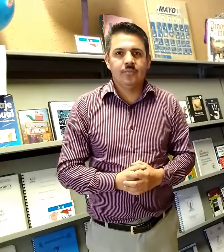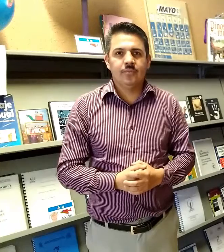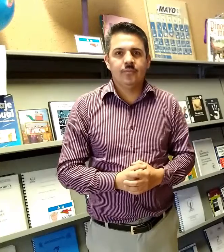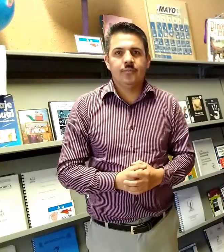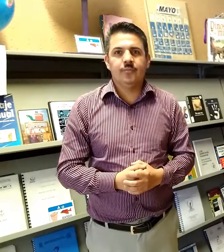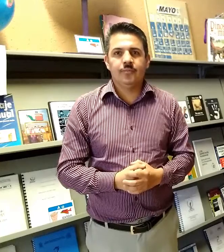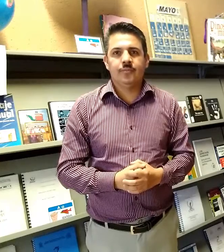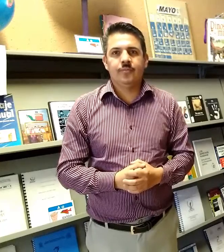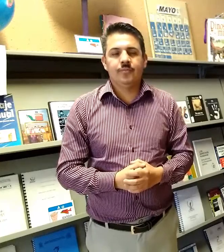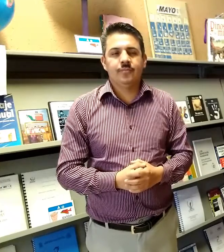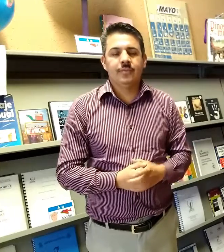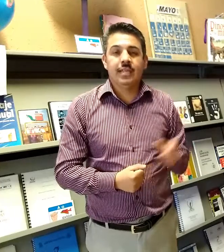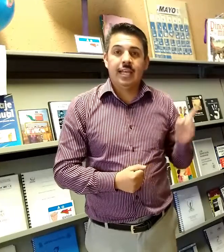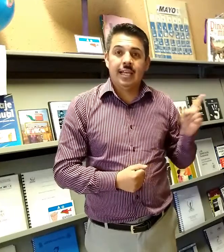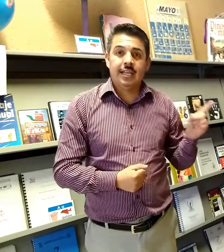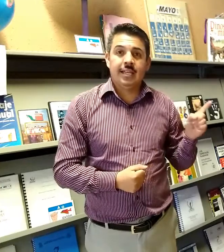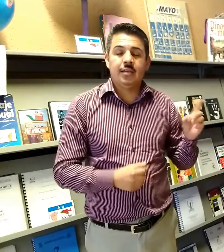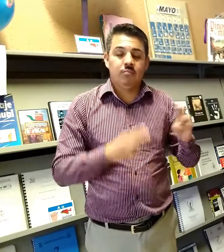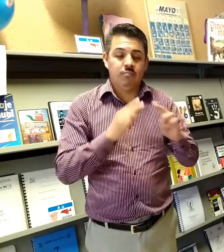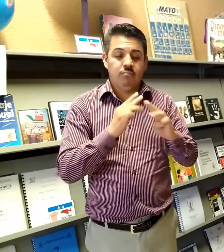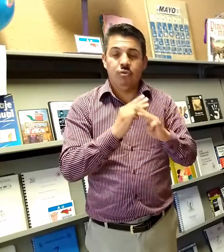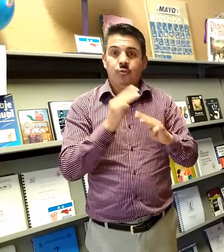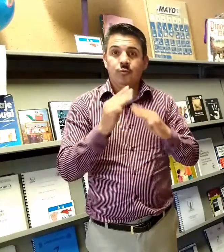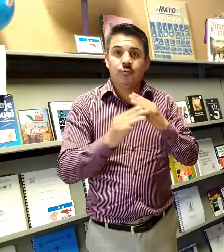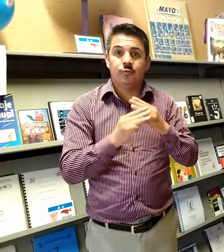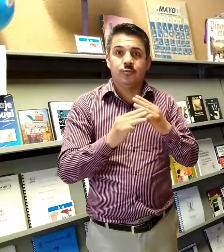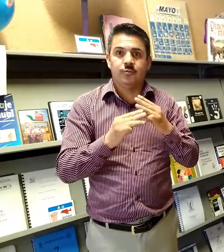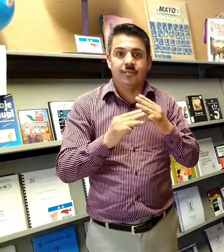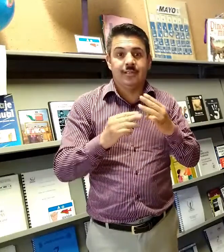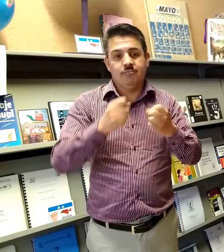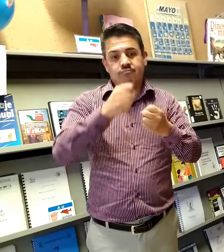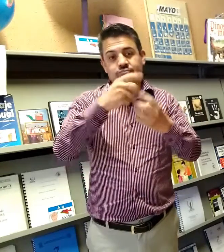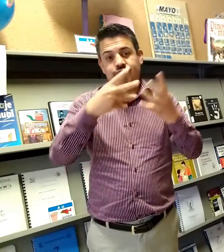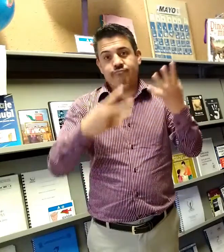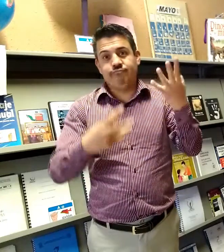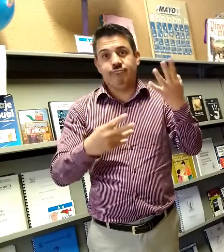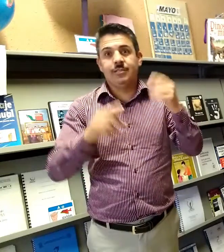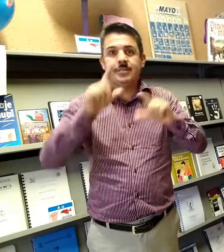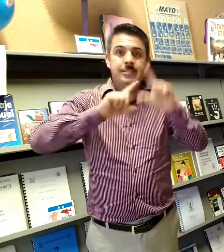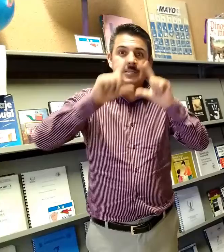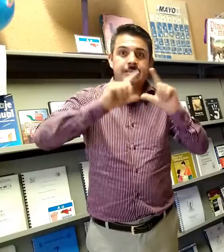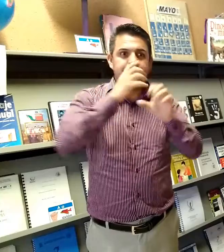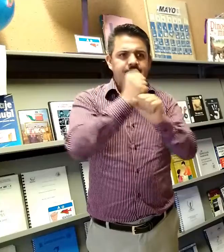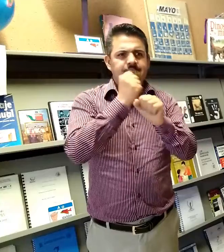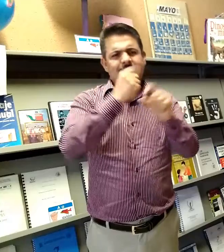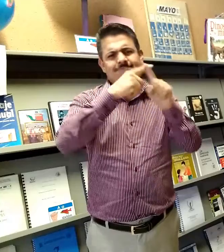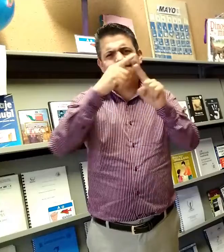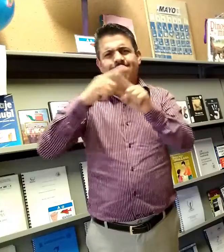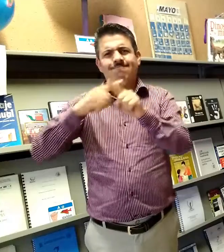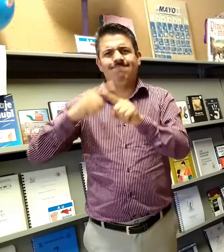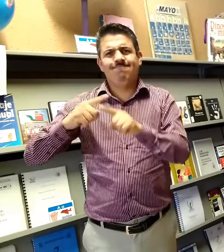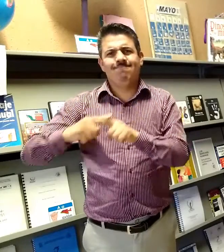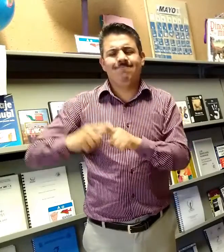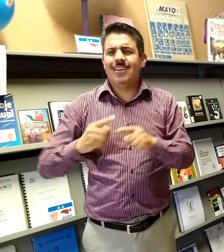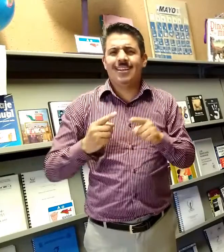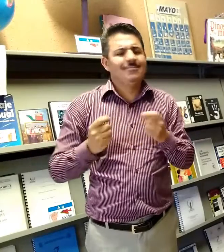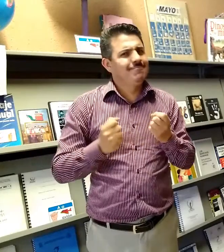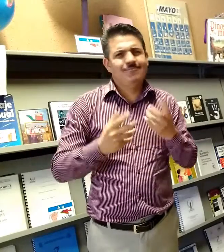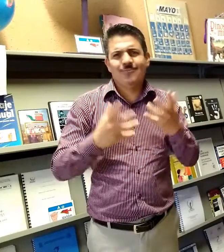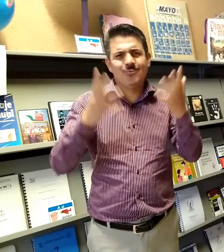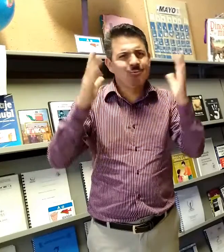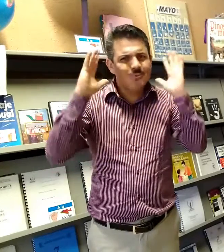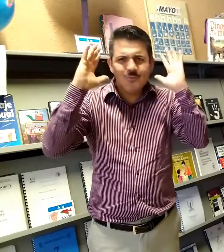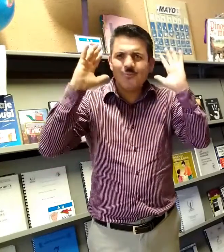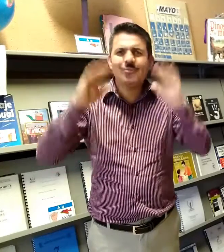Así como diversos materiales didácticos para aprender diversos temas en la lengua de